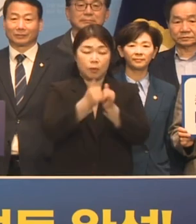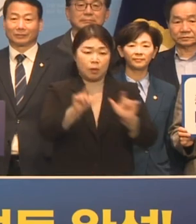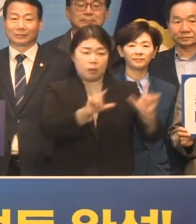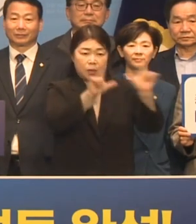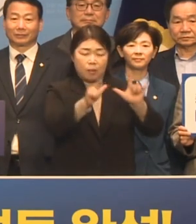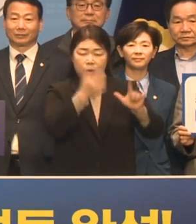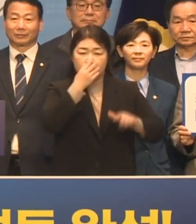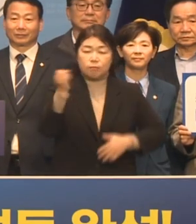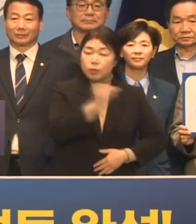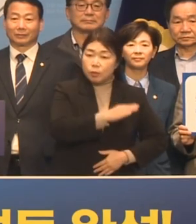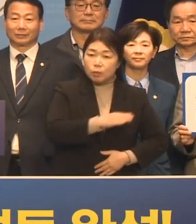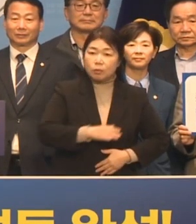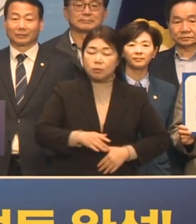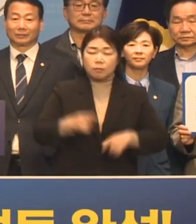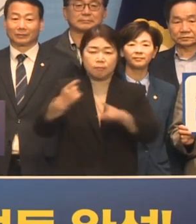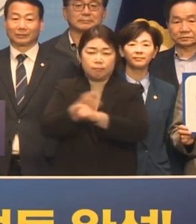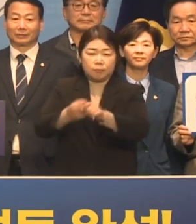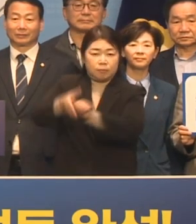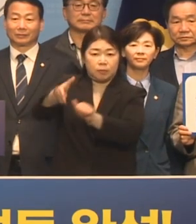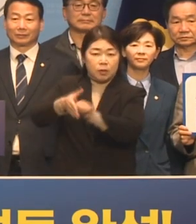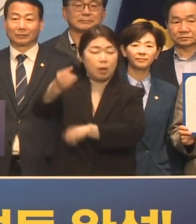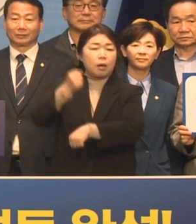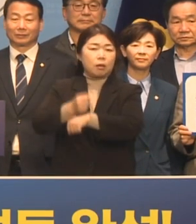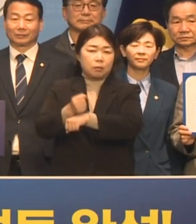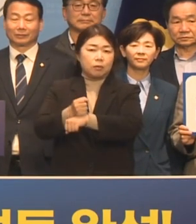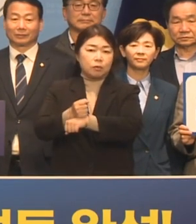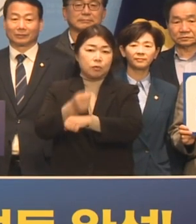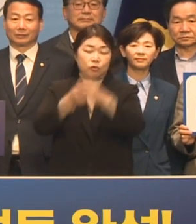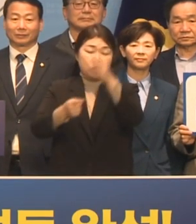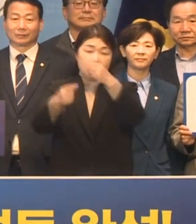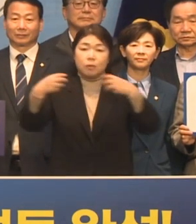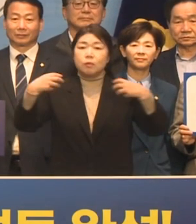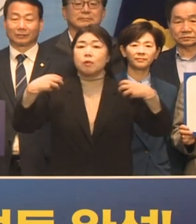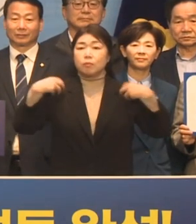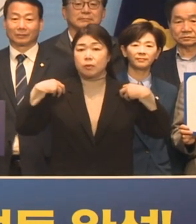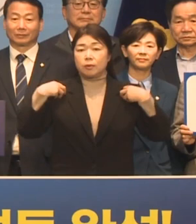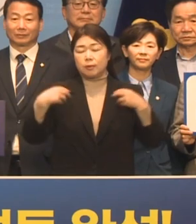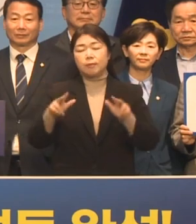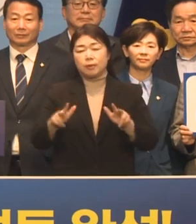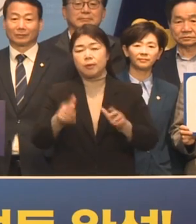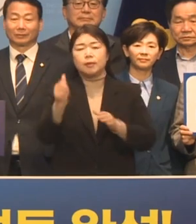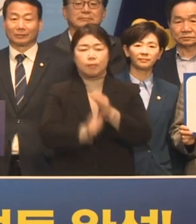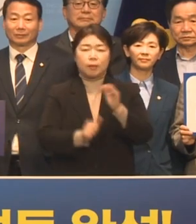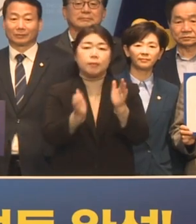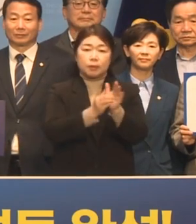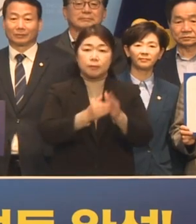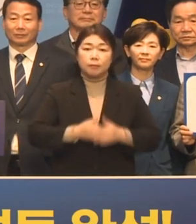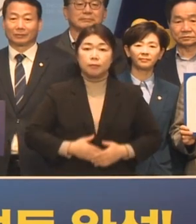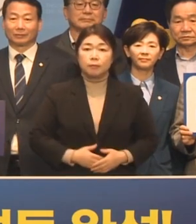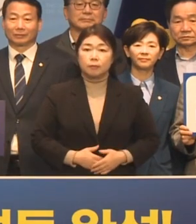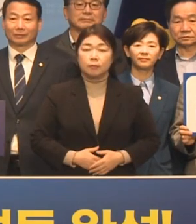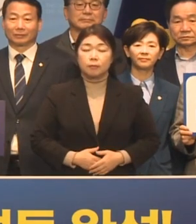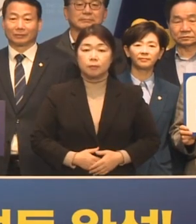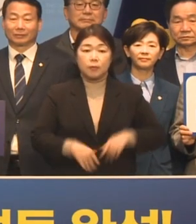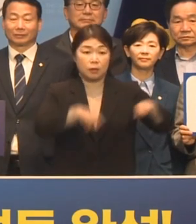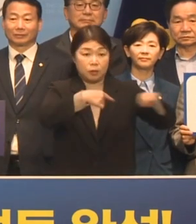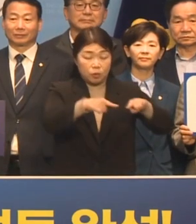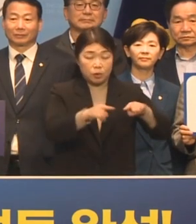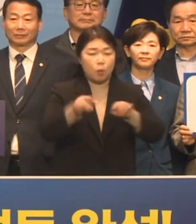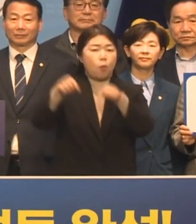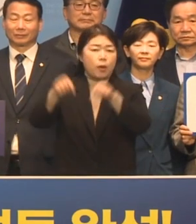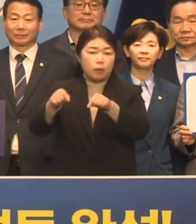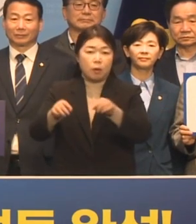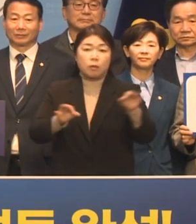도외시하고 정적 제거에만 혈안이 돼 있는 윤석열 정권은 이미 실패했습니다. 정치도